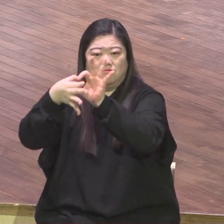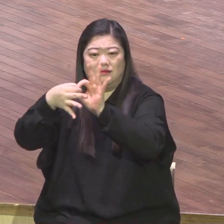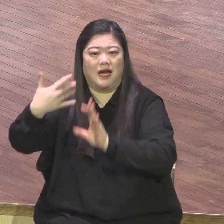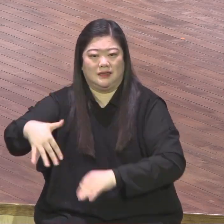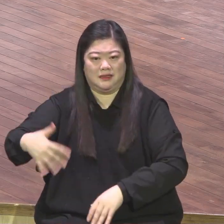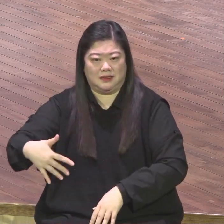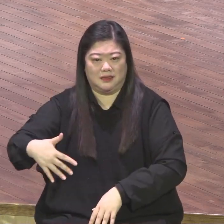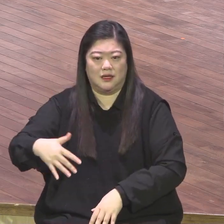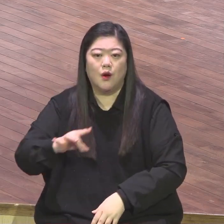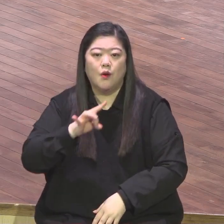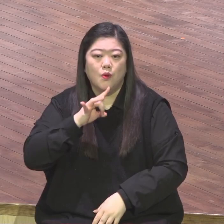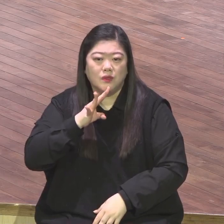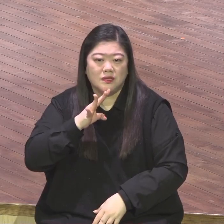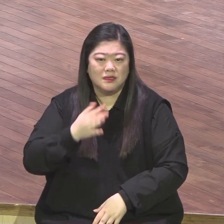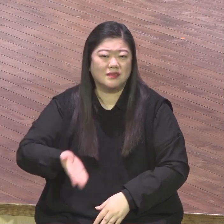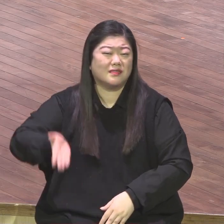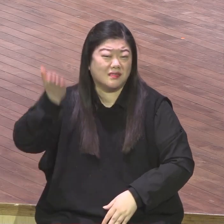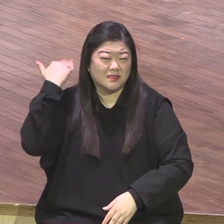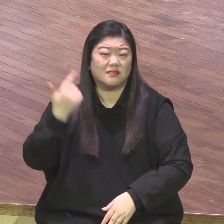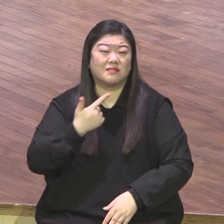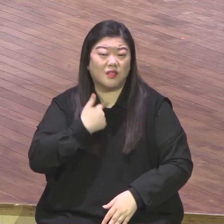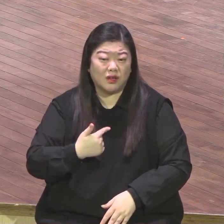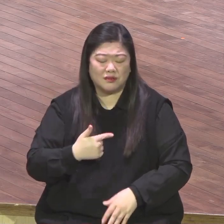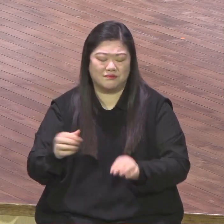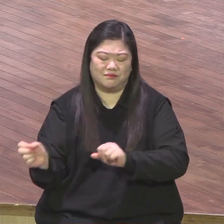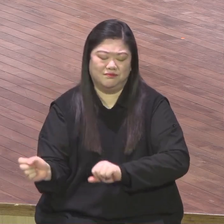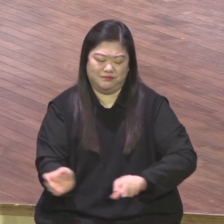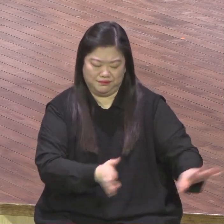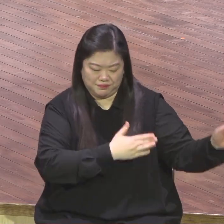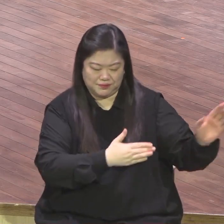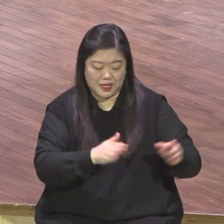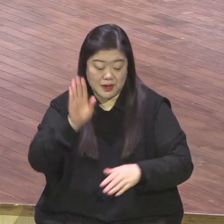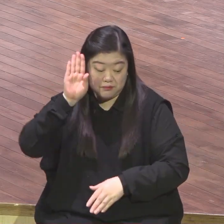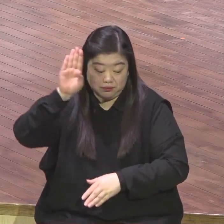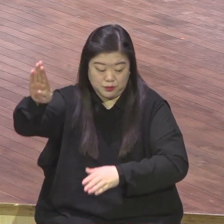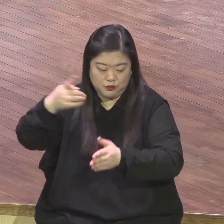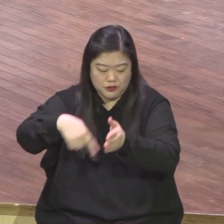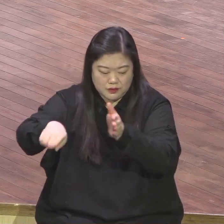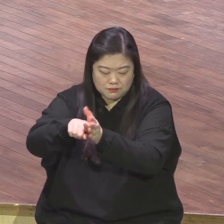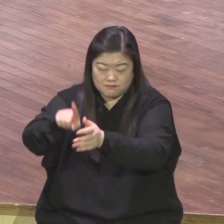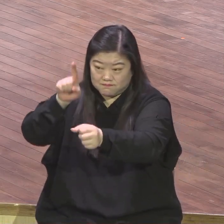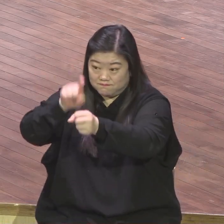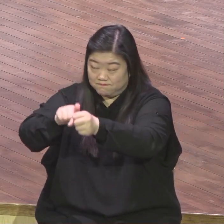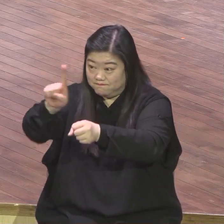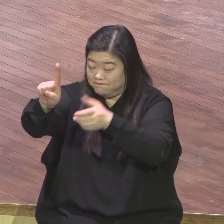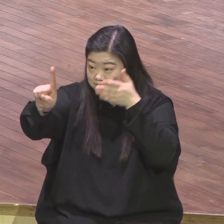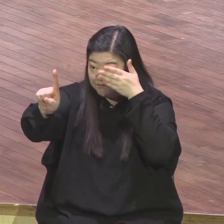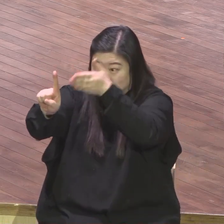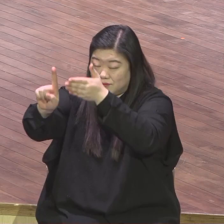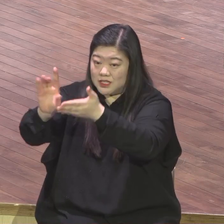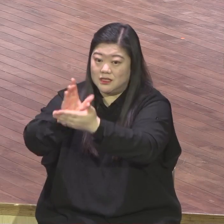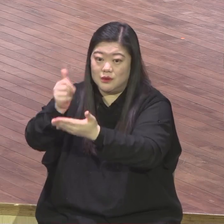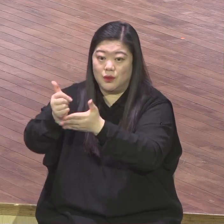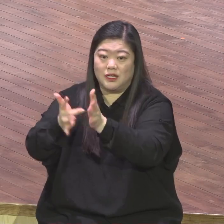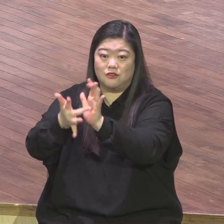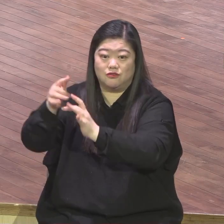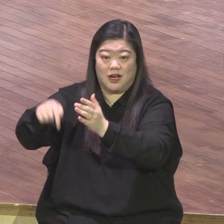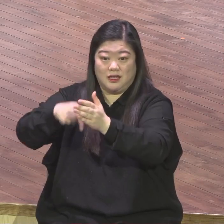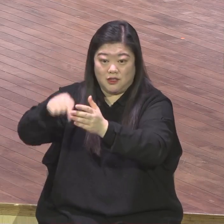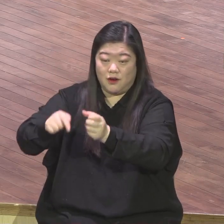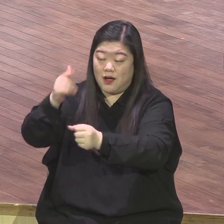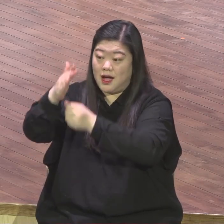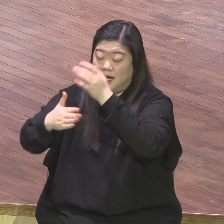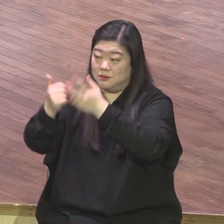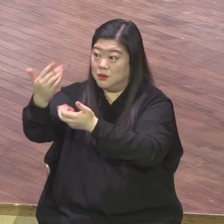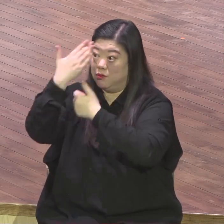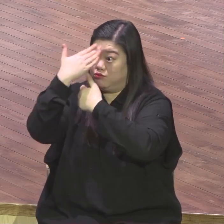오직 한 일적 뒤에 있는 것은 잊어버리고 앞에 있는 것을 잡으려고 푯대를 향하여 그리스도 예수 안에서 하나님이 위에서